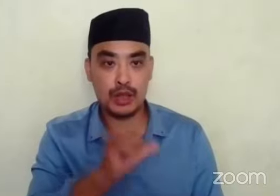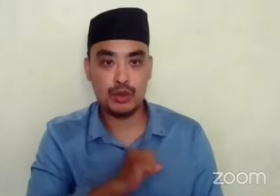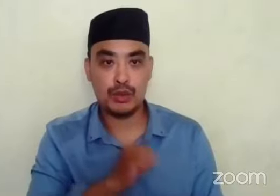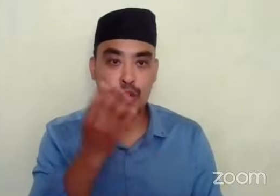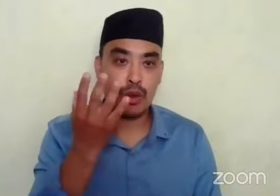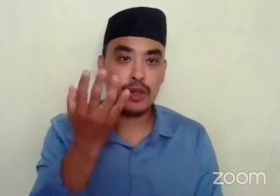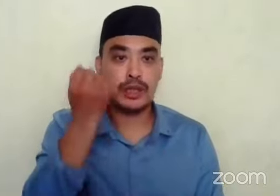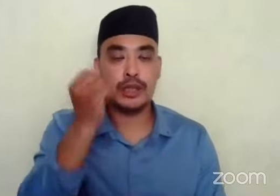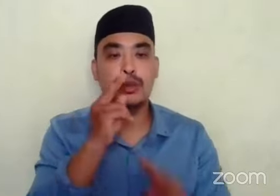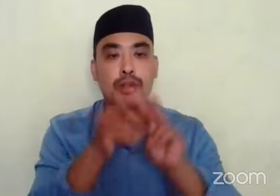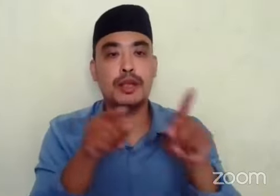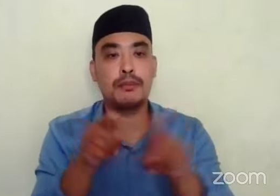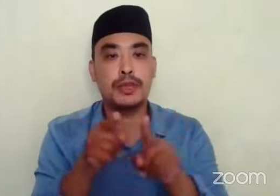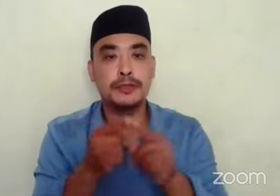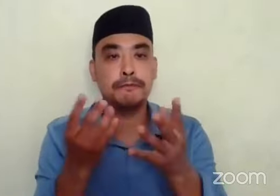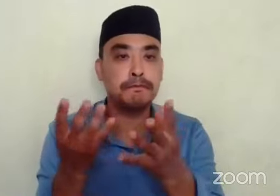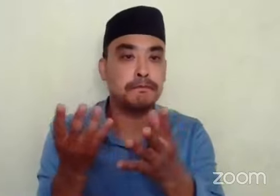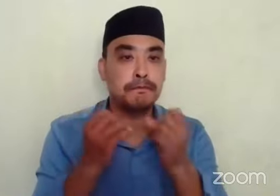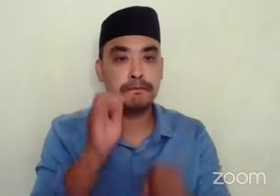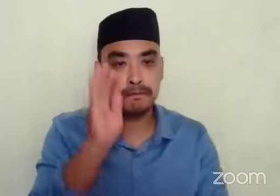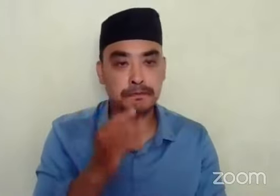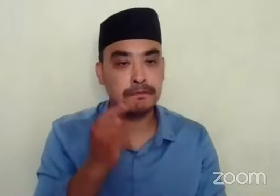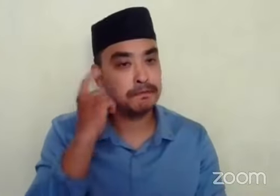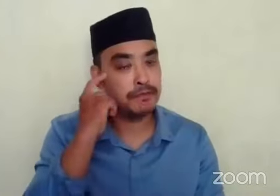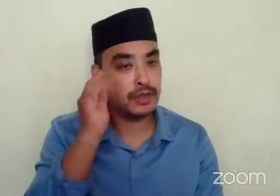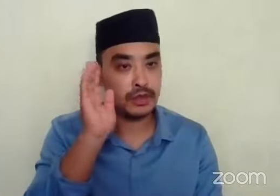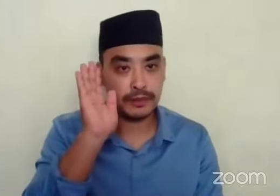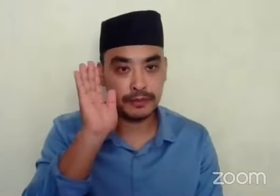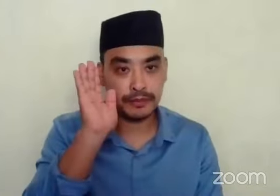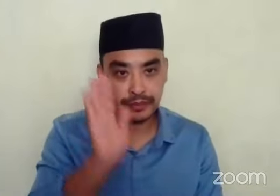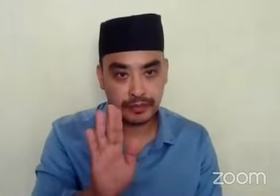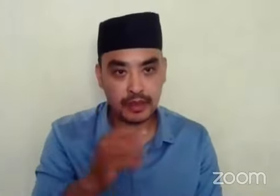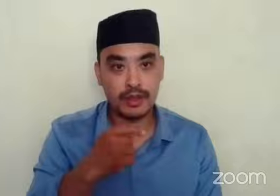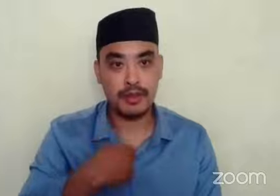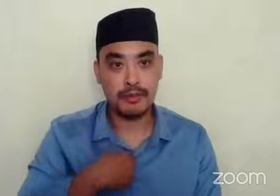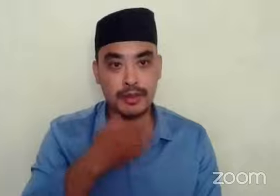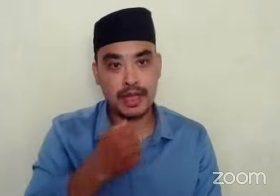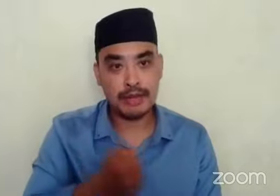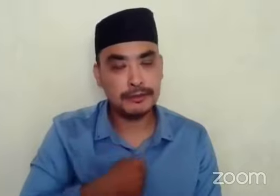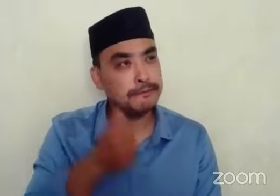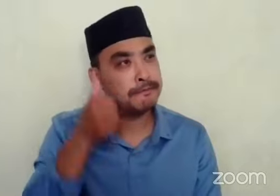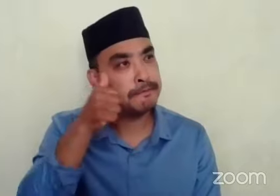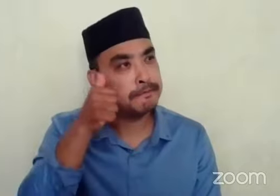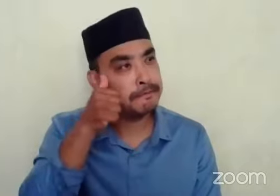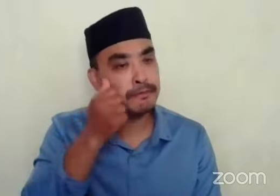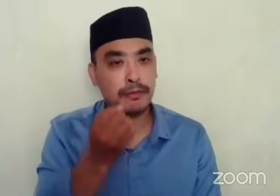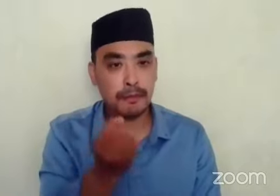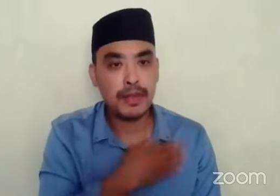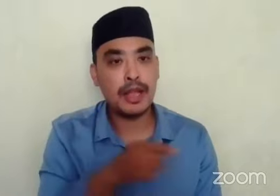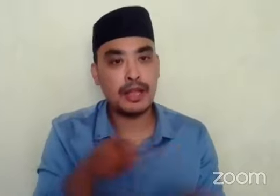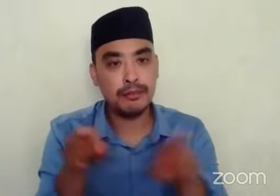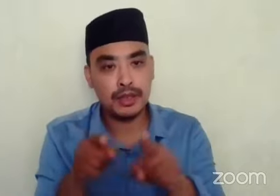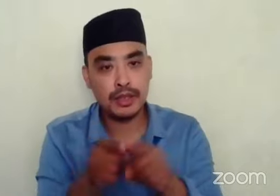कुराहरू चाहिँ प्राप्त गर्न सक्छौँ भन्ने लाग्दछ। मैले आफ्नो अनुभवहरू भन्दा पनि अलिकति